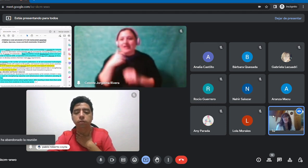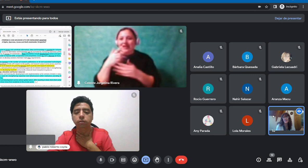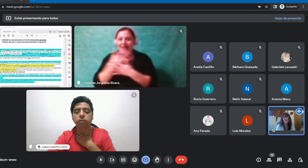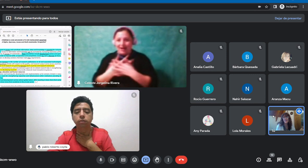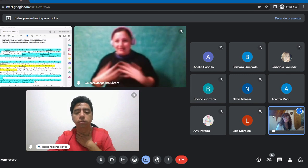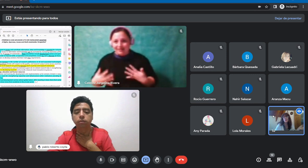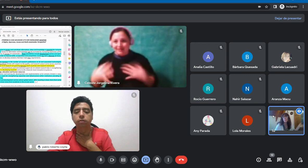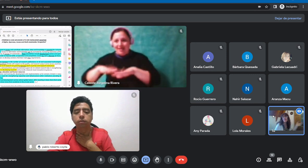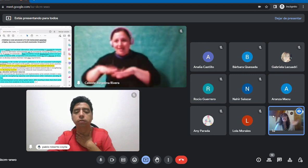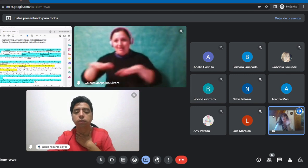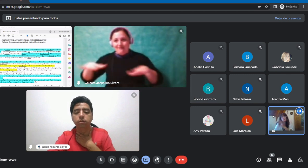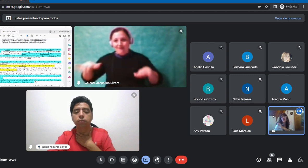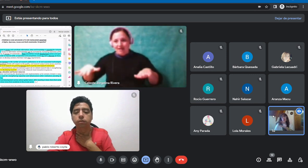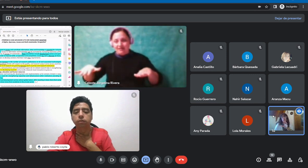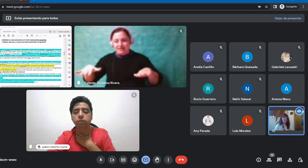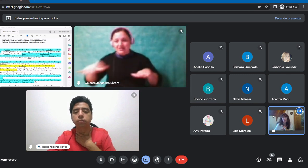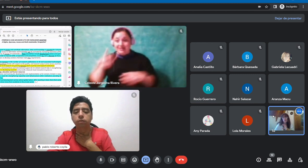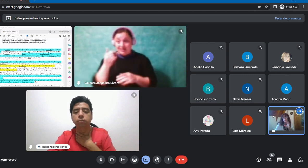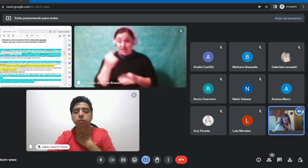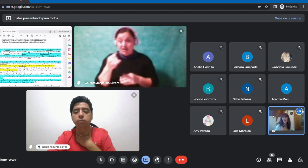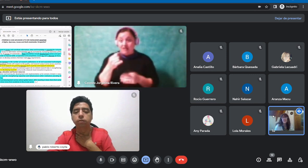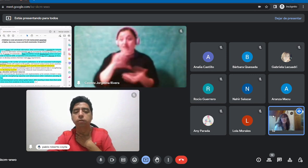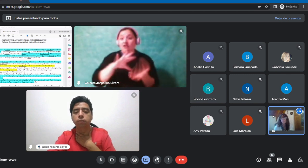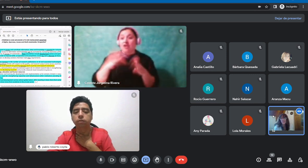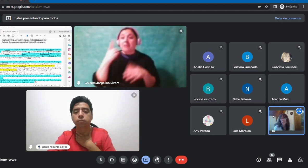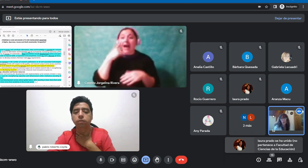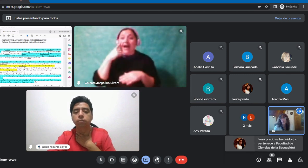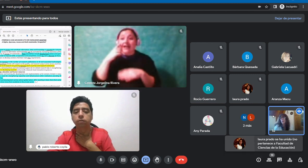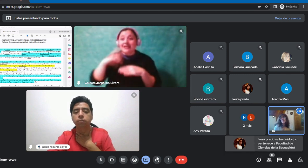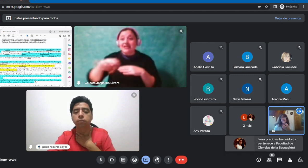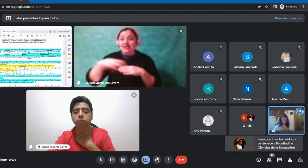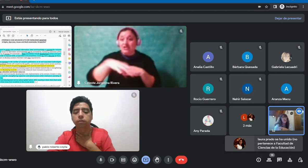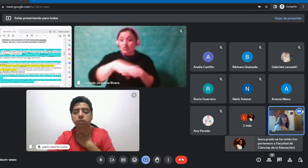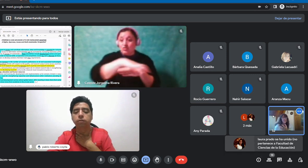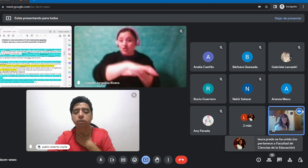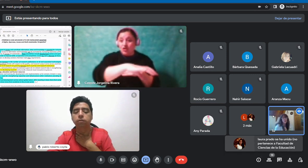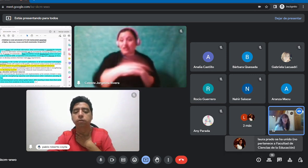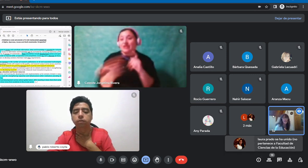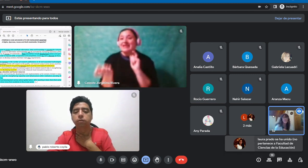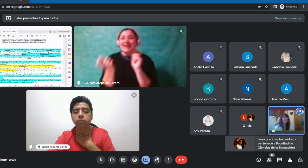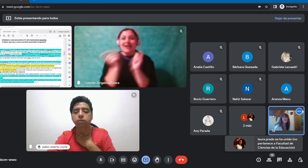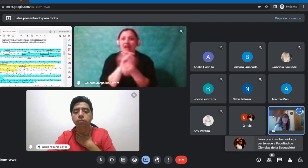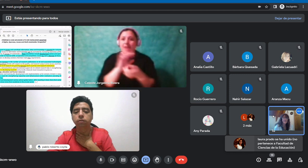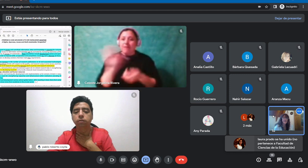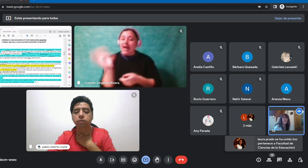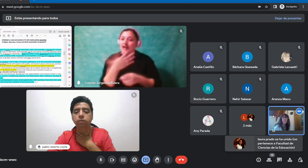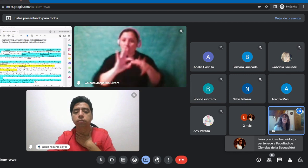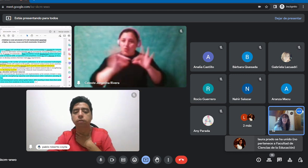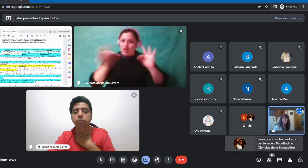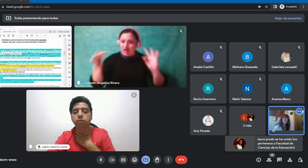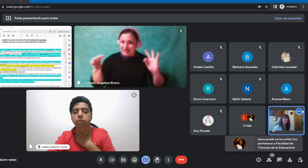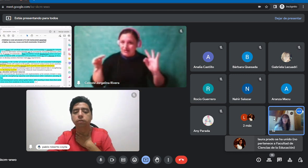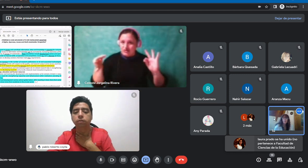¿sí? Entonces reemplaza todo, toda una frase nominal. O puede ser las personas, ¿sí?